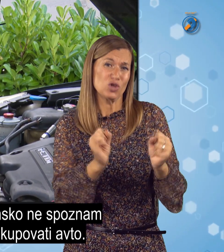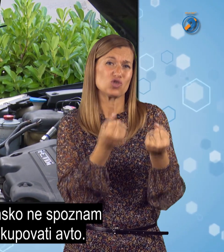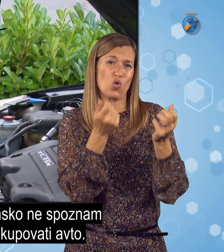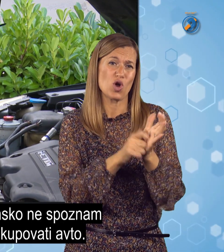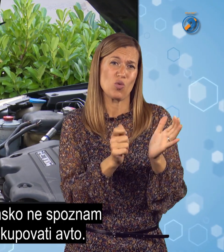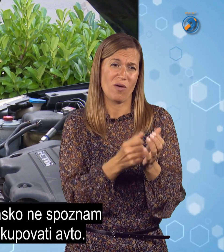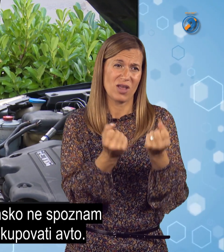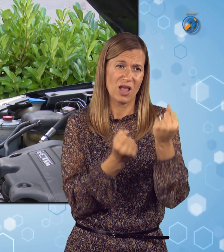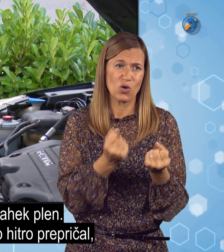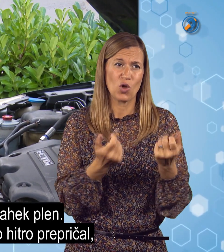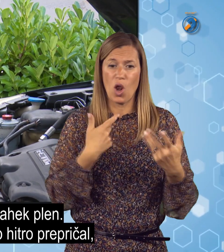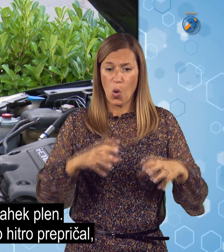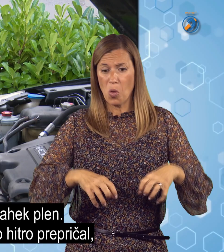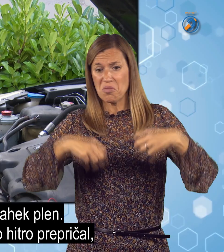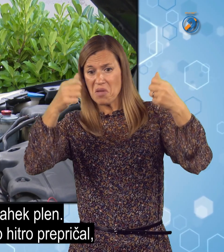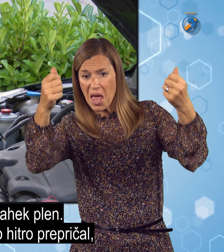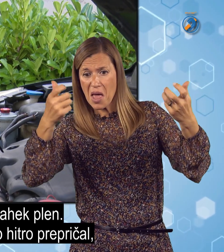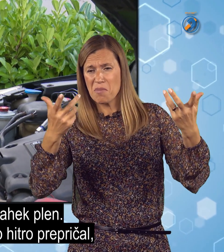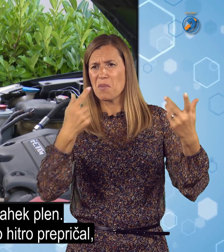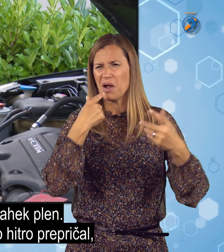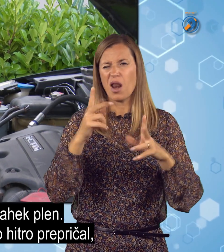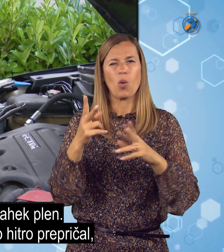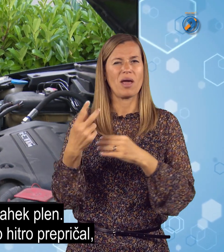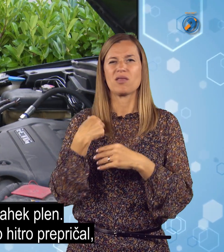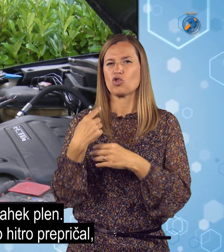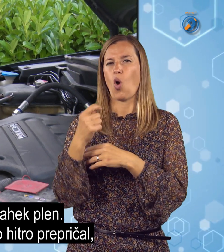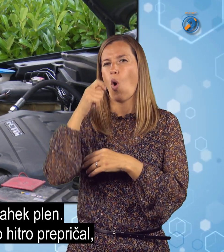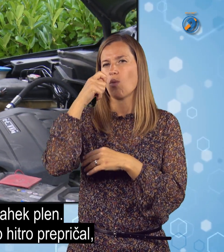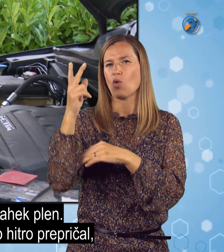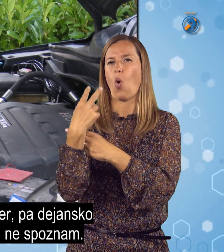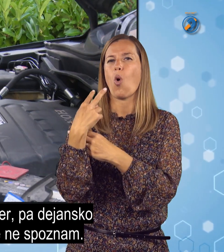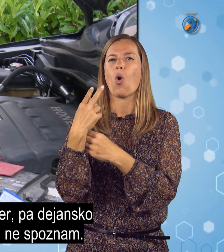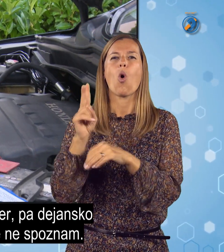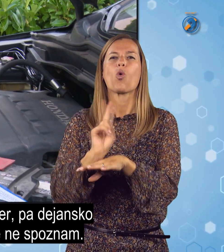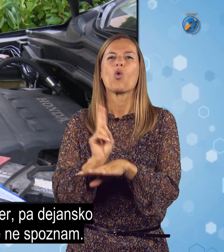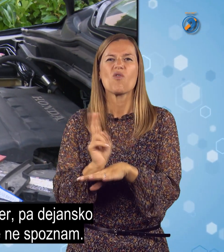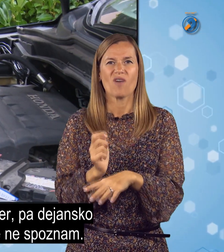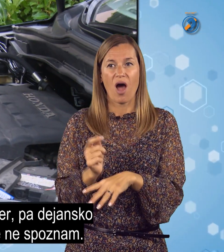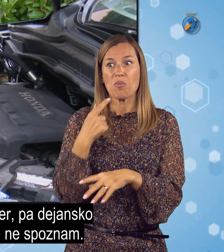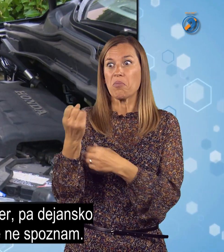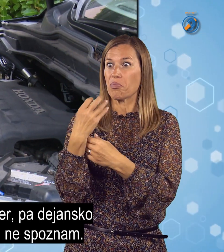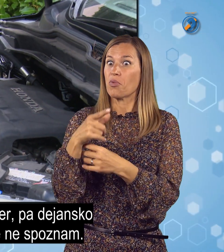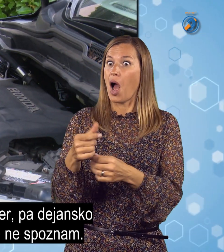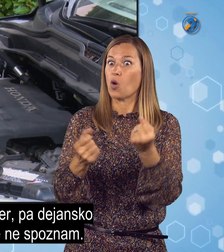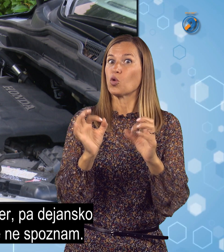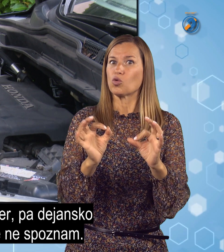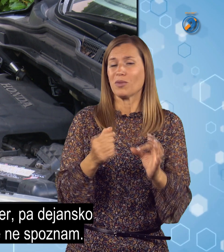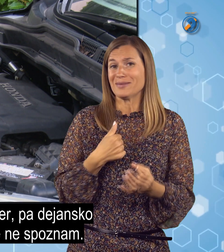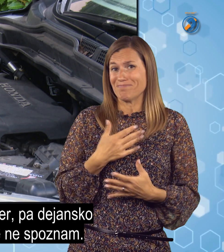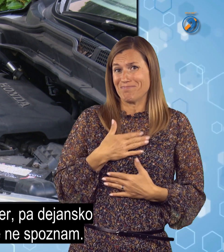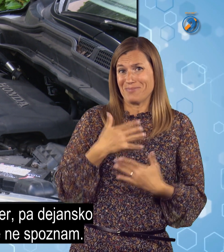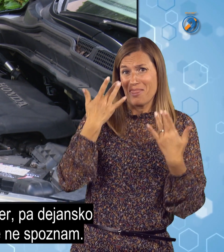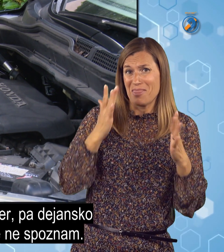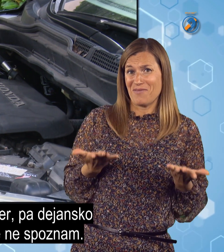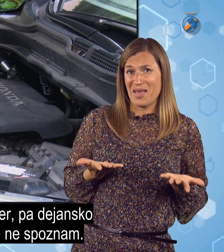težko nakupovati avto. Sem lahko plen, mene bo hitro kdo, mešetar me bo hitro prepričal, da je nek avto dober, pa dejansko ne bo, ker se ne